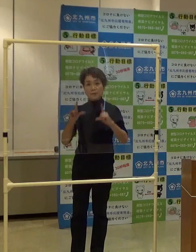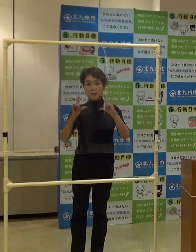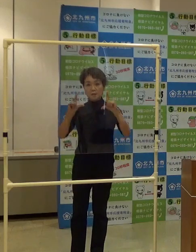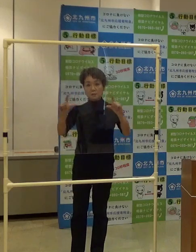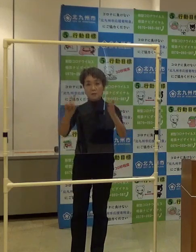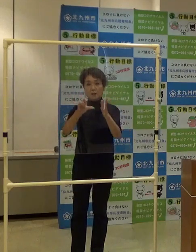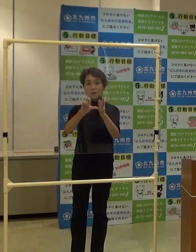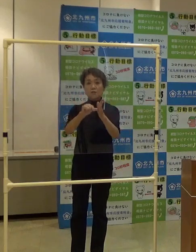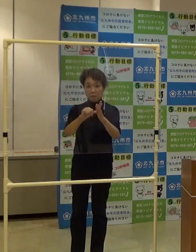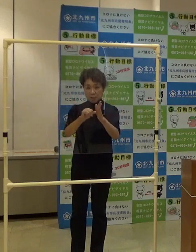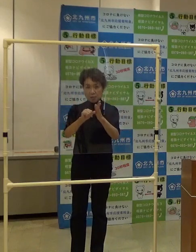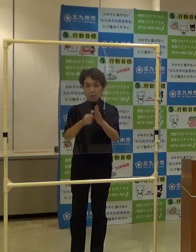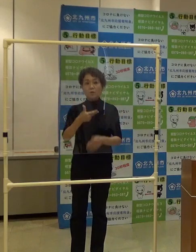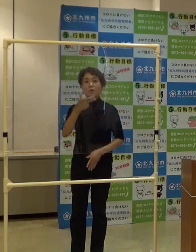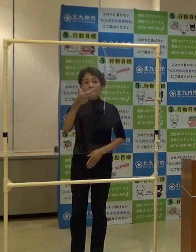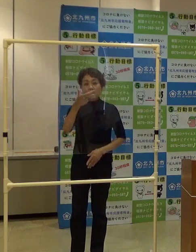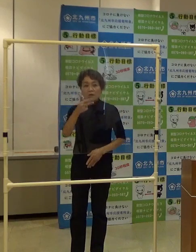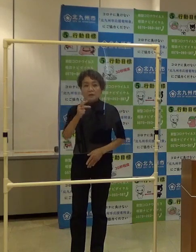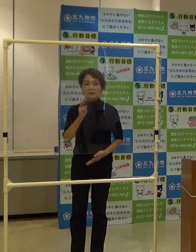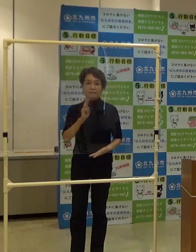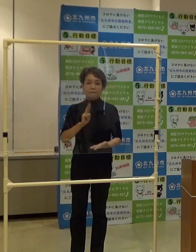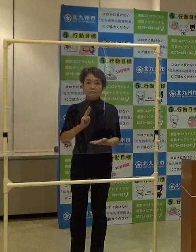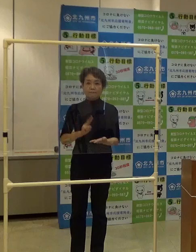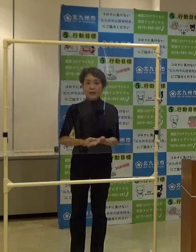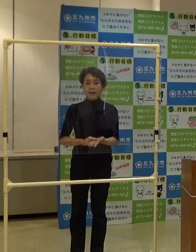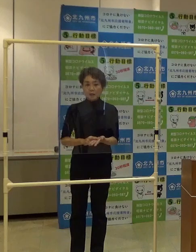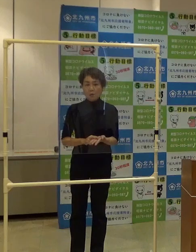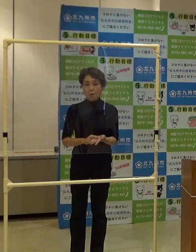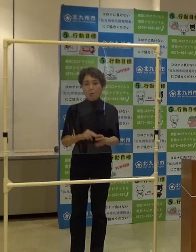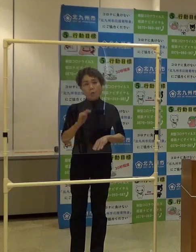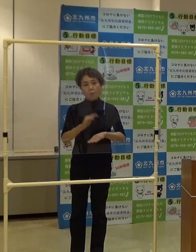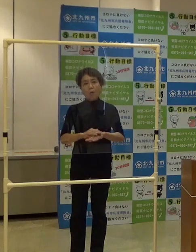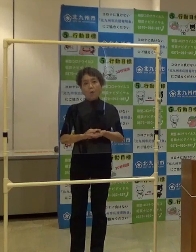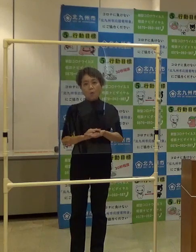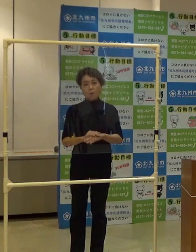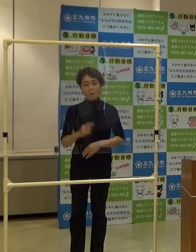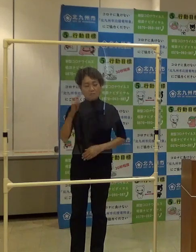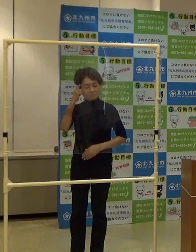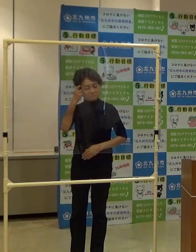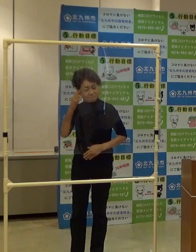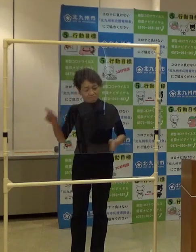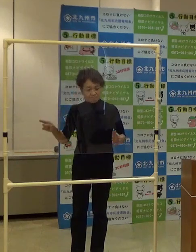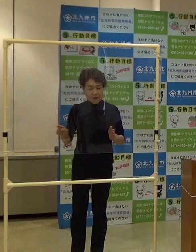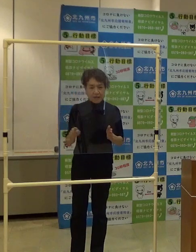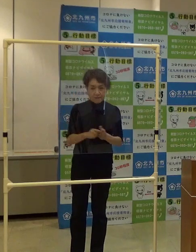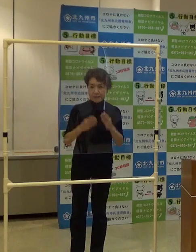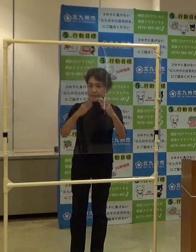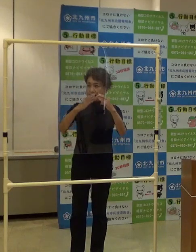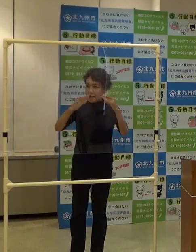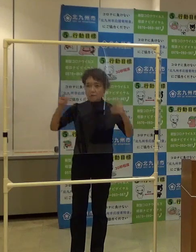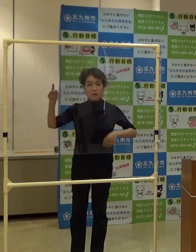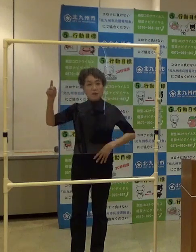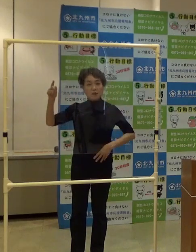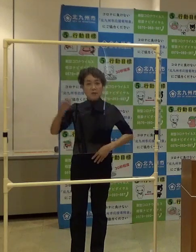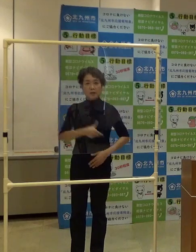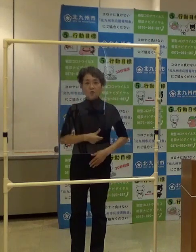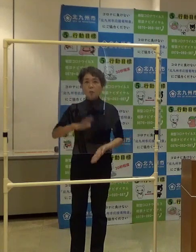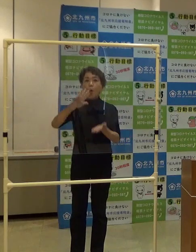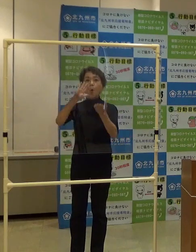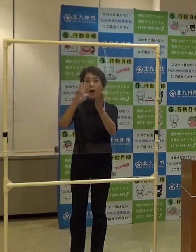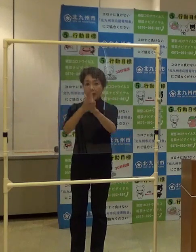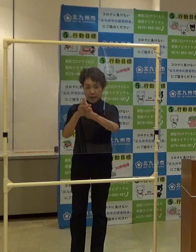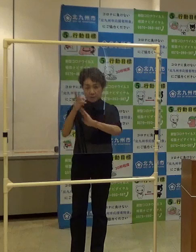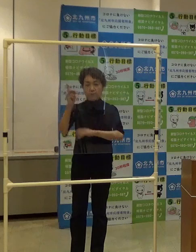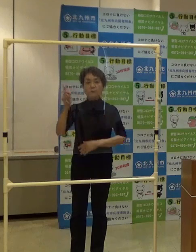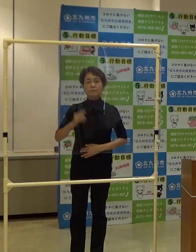市独自の基準についても鋭意検討をしてまいりましたが、 国あるいは福岡県をはじ